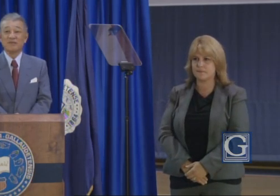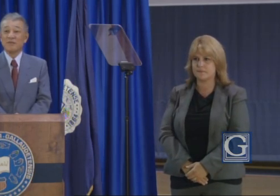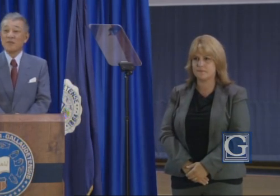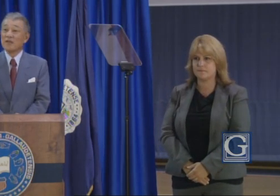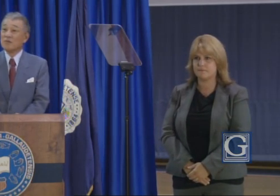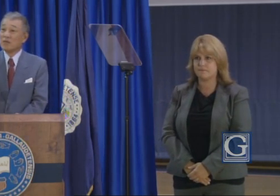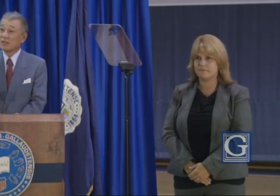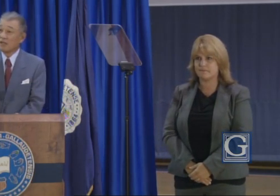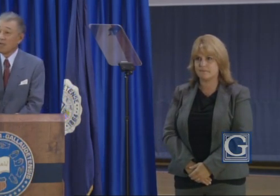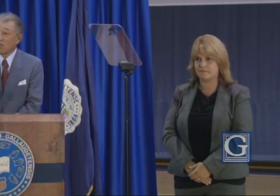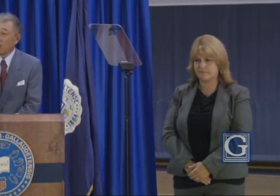また